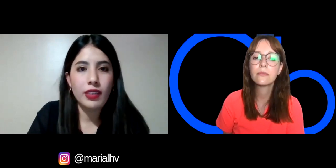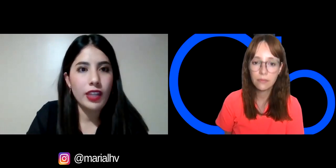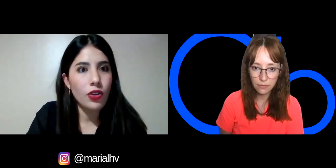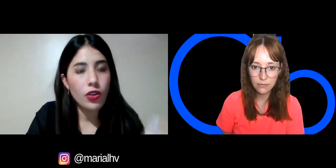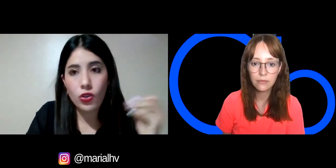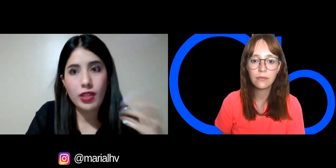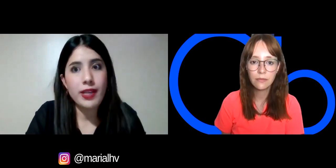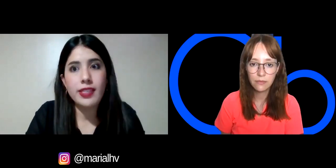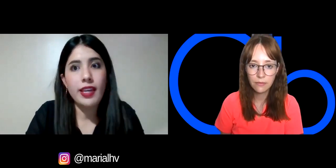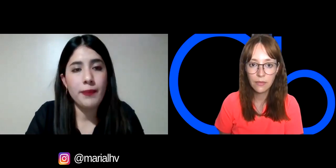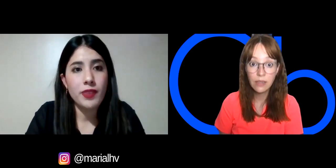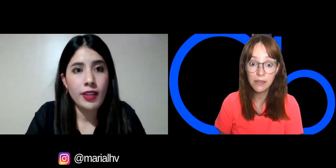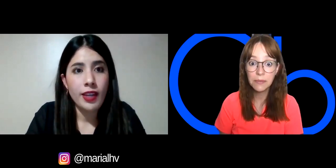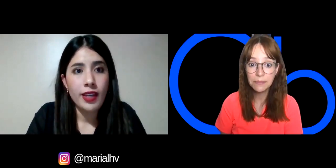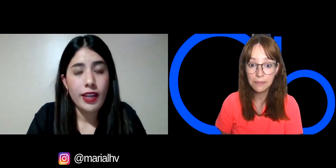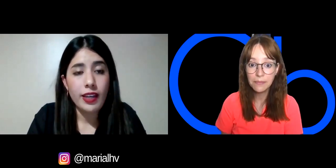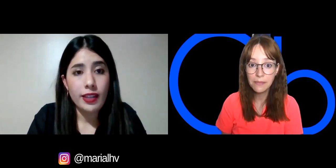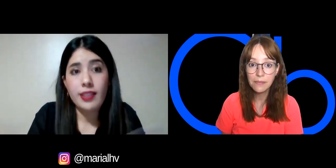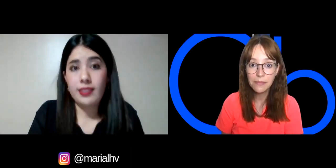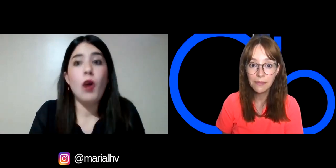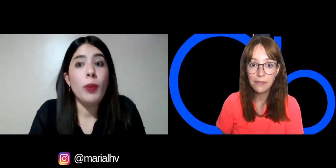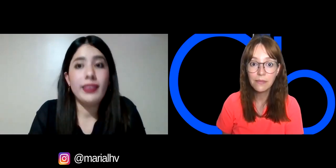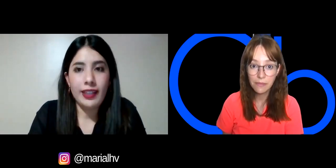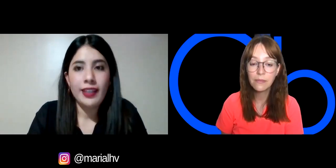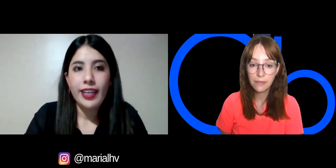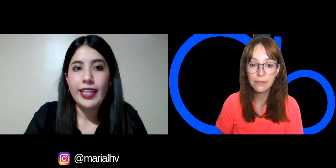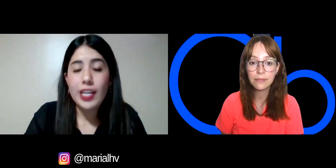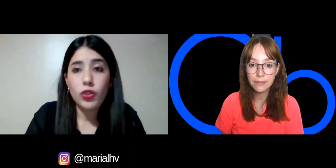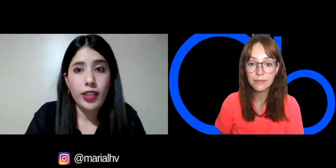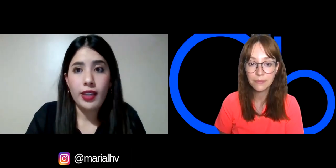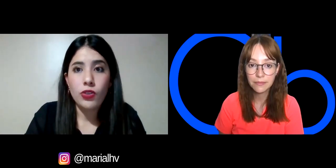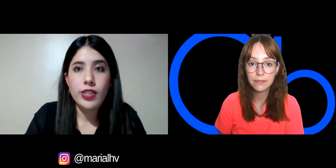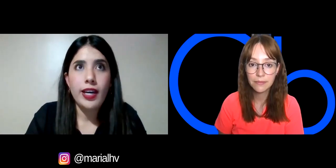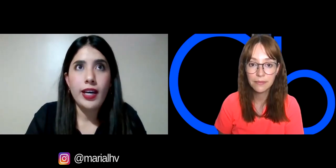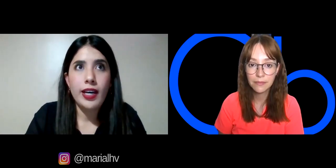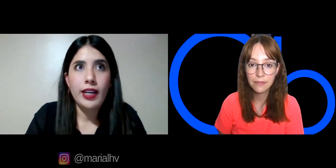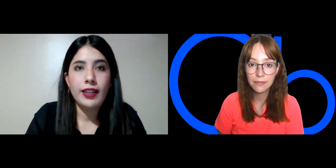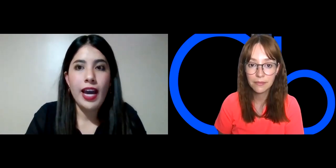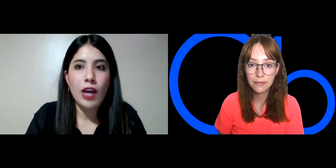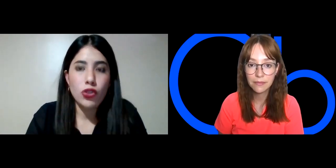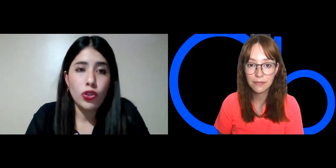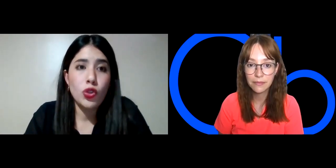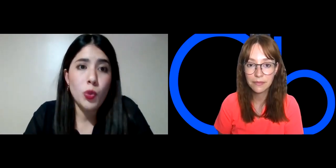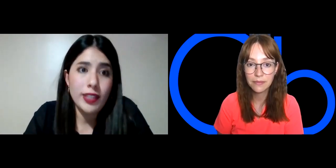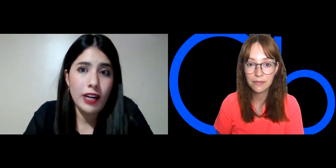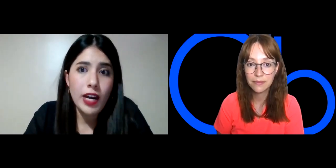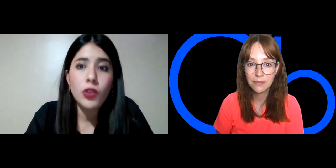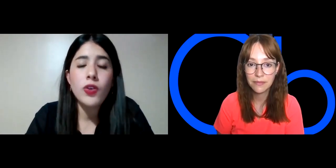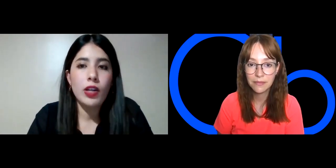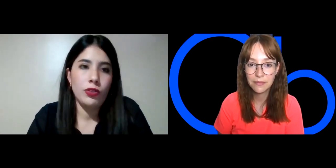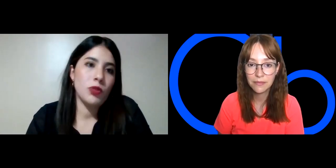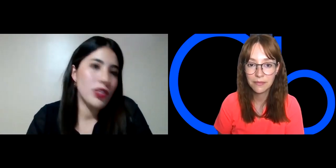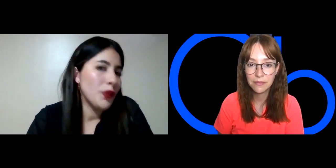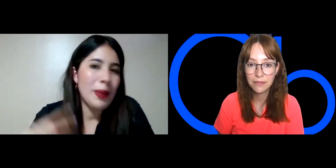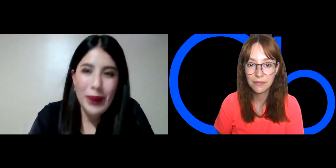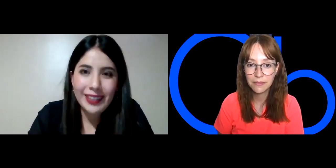un sentido, los demás Sí. se aumentan y eso tienen, o sea, a nosotros nos cuesta trabajo,